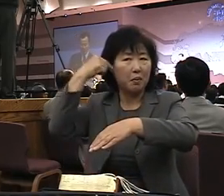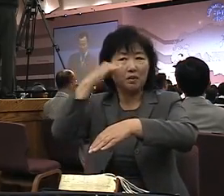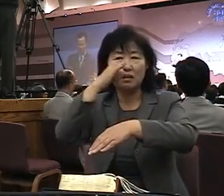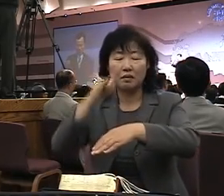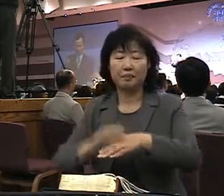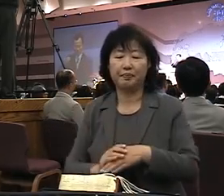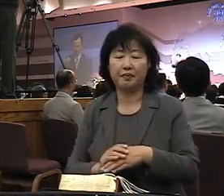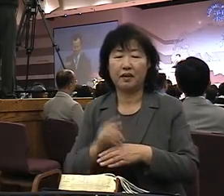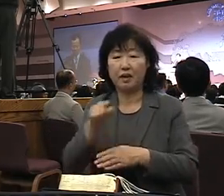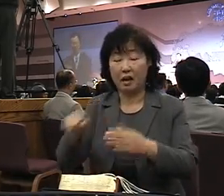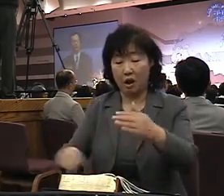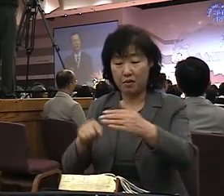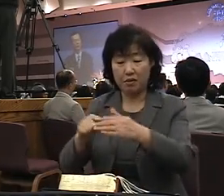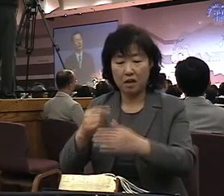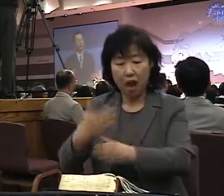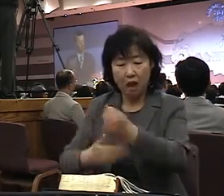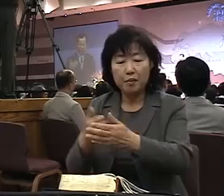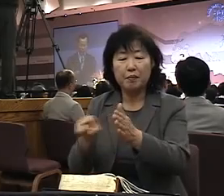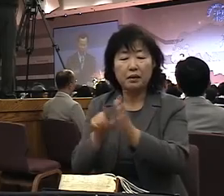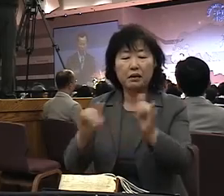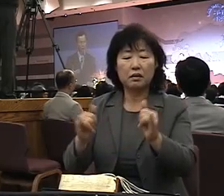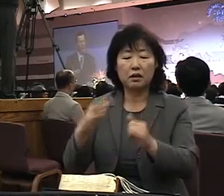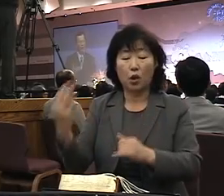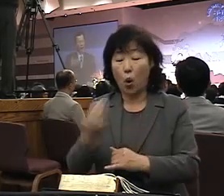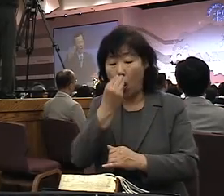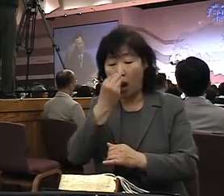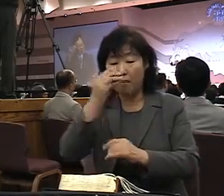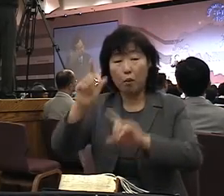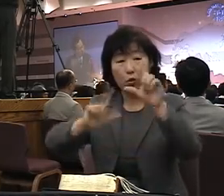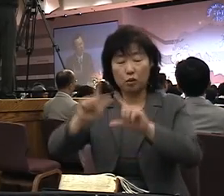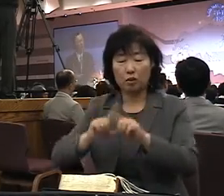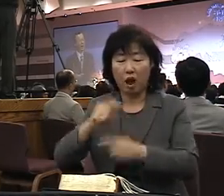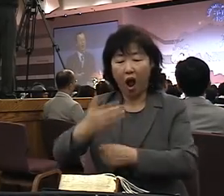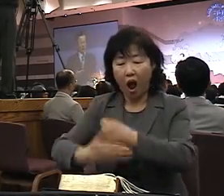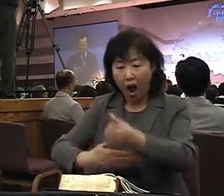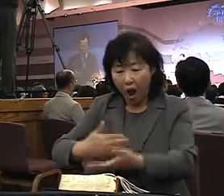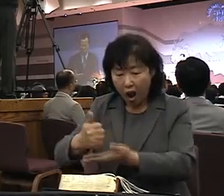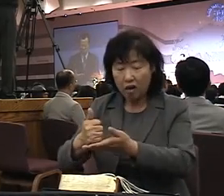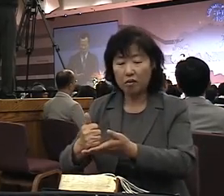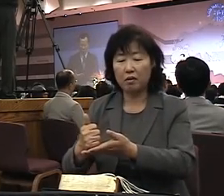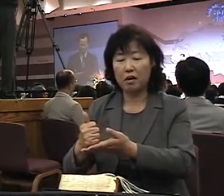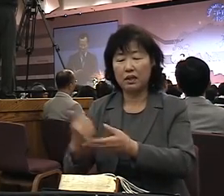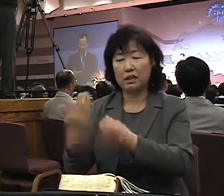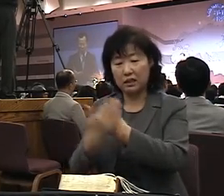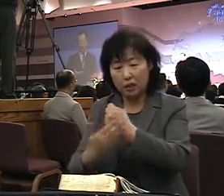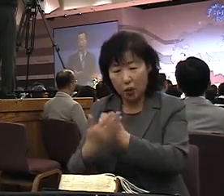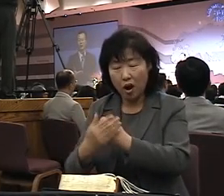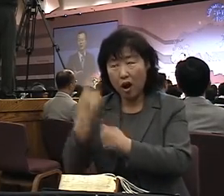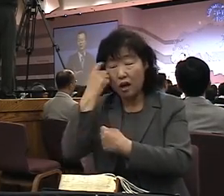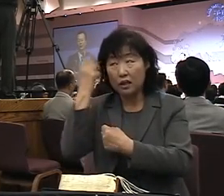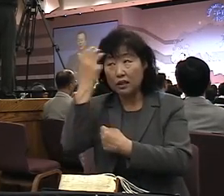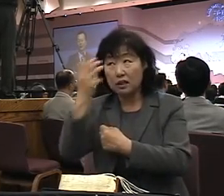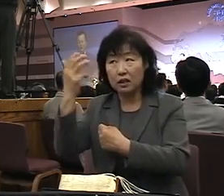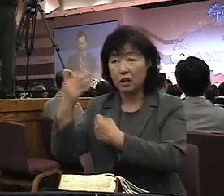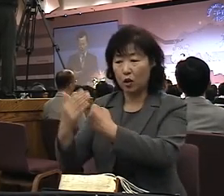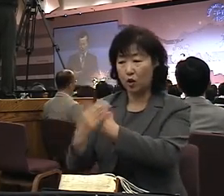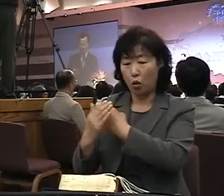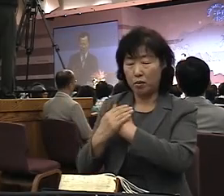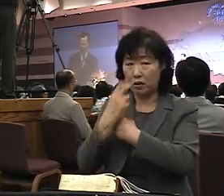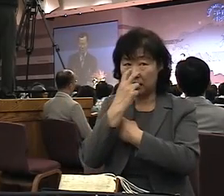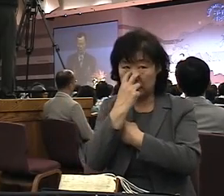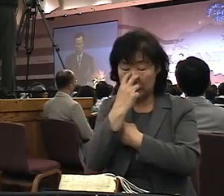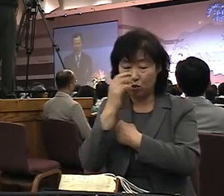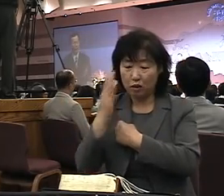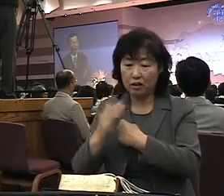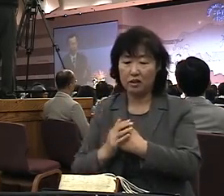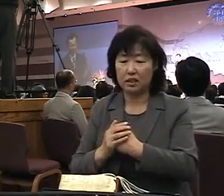그러한 가운데에서 하나님의 백성들이 이제 거룩한 모습을 하나님의 주시는 은혜와 성령의 도움으로 지켜야 되는데, 특별히